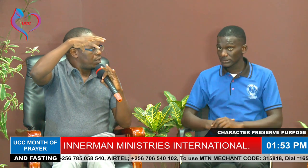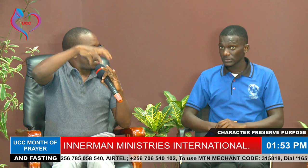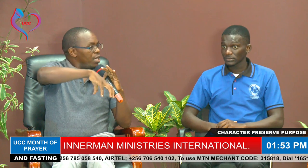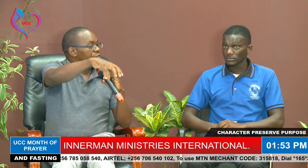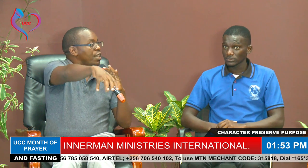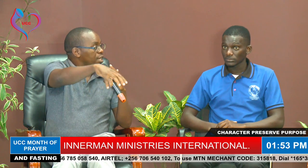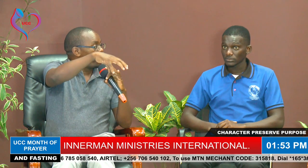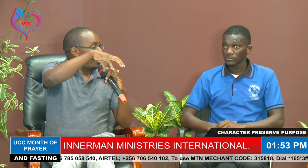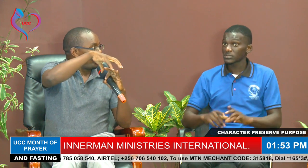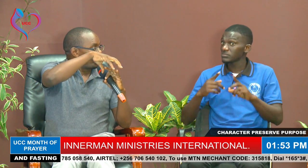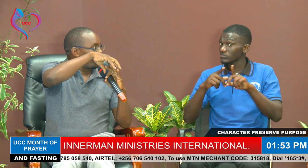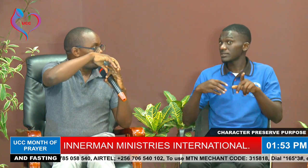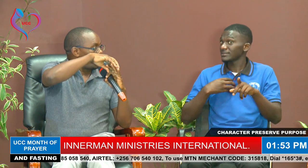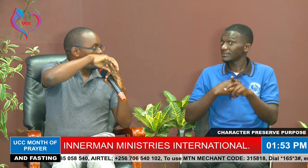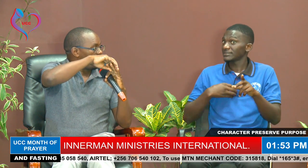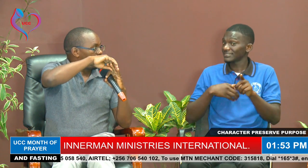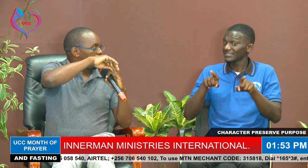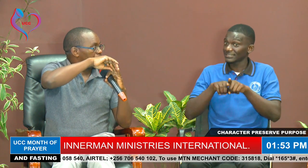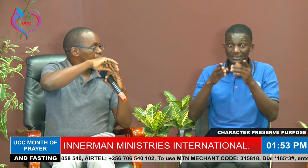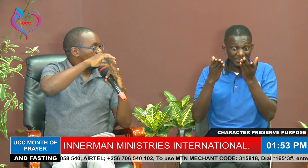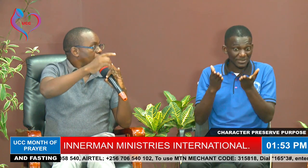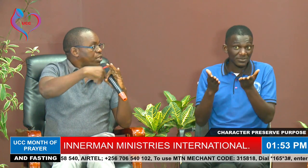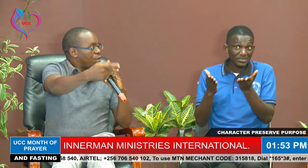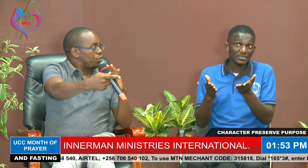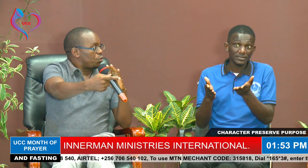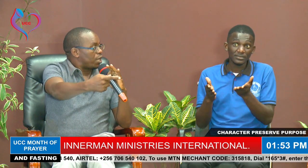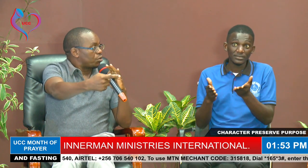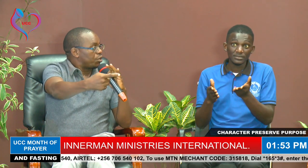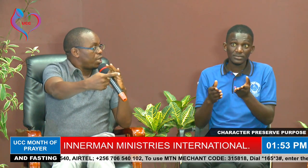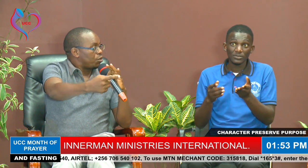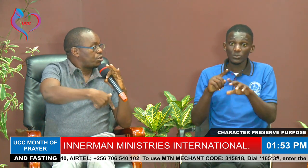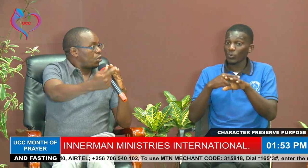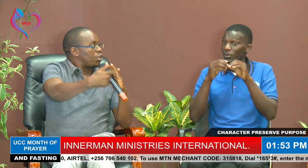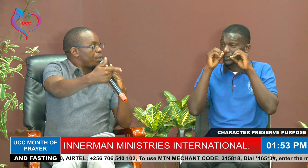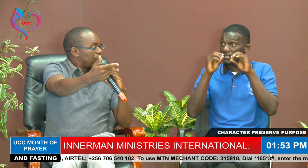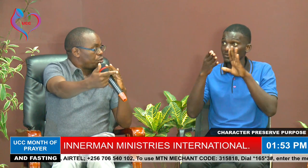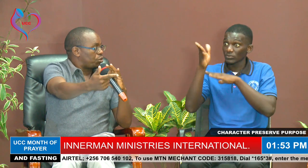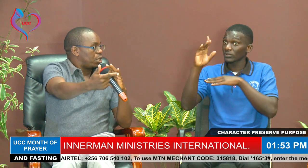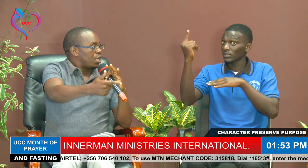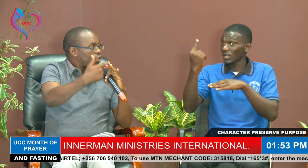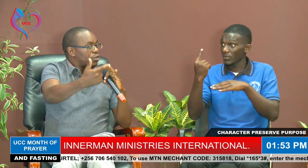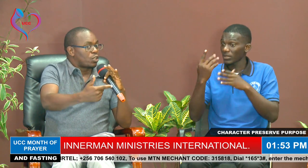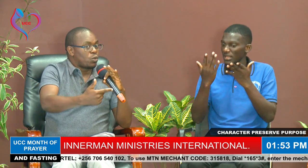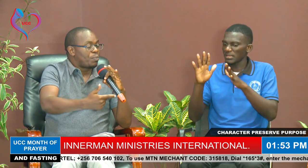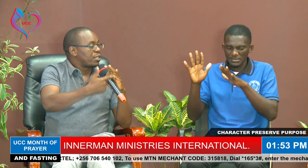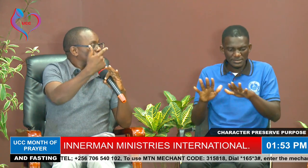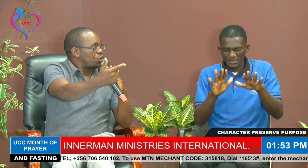ninawe naye envy na ye baamu tojuona eti biza kujabyo kebi mukisaba gujjo gwa katonda kugira ko ne persecution katonda atuwa persecution